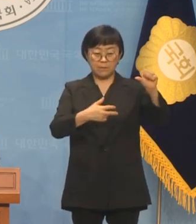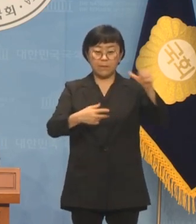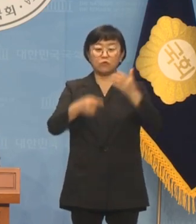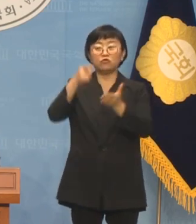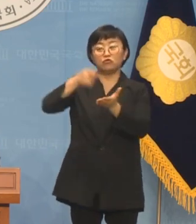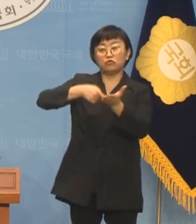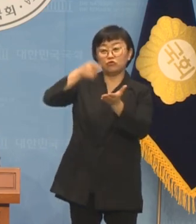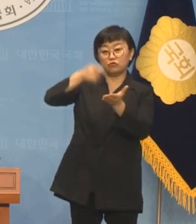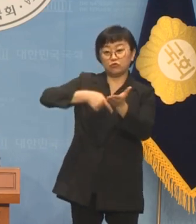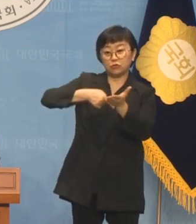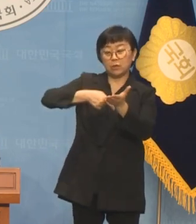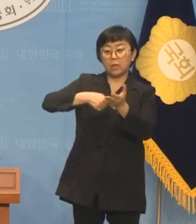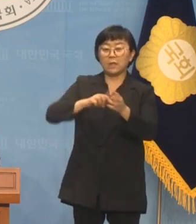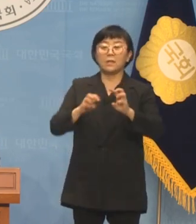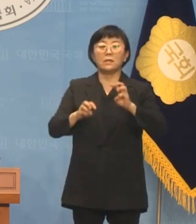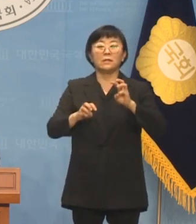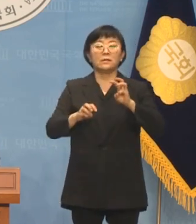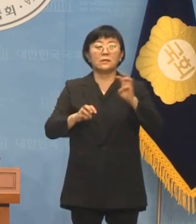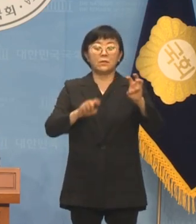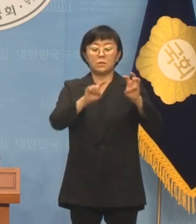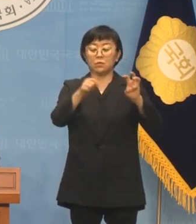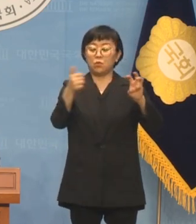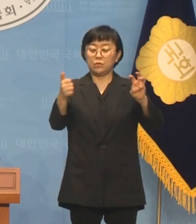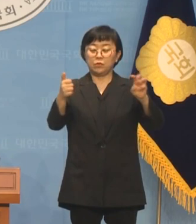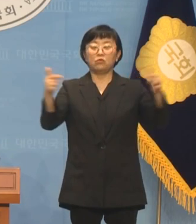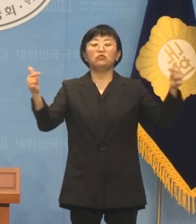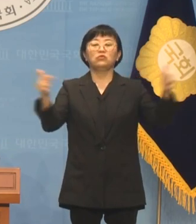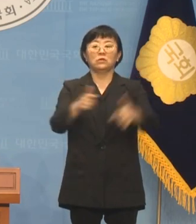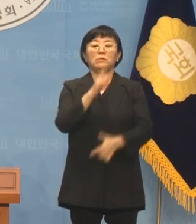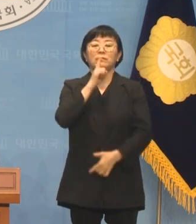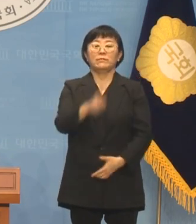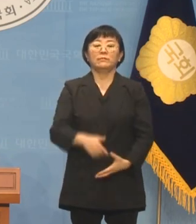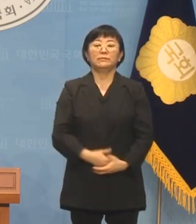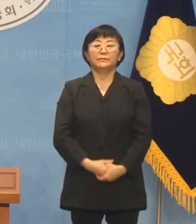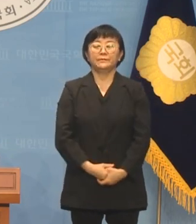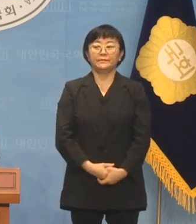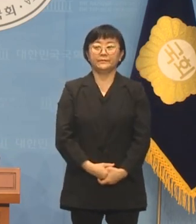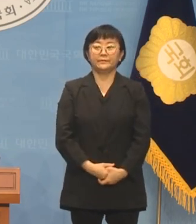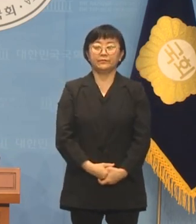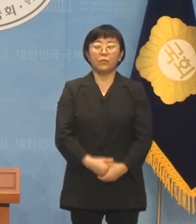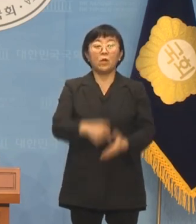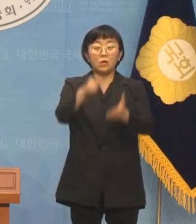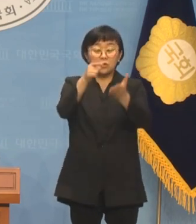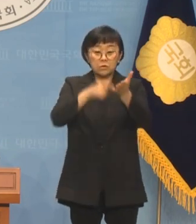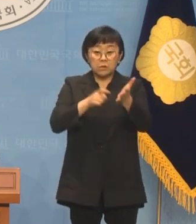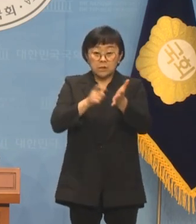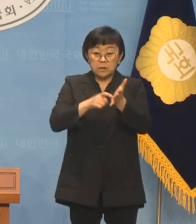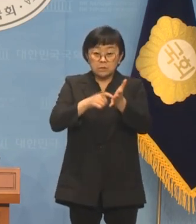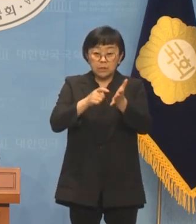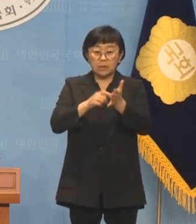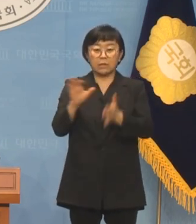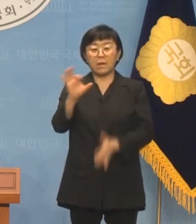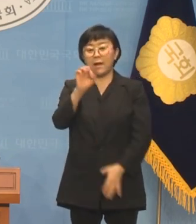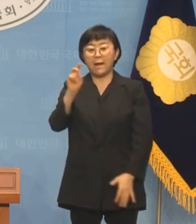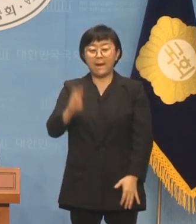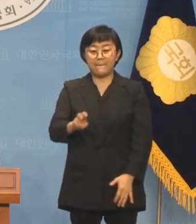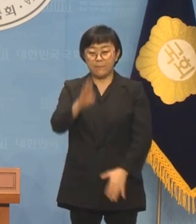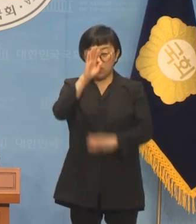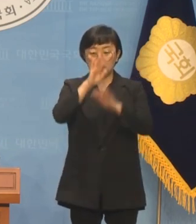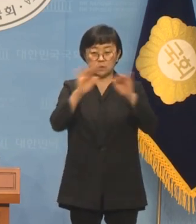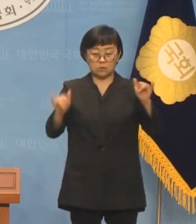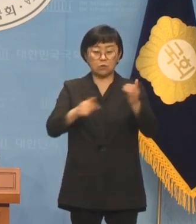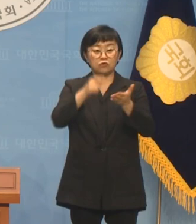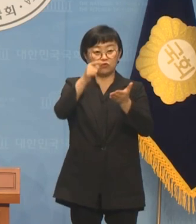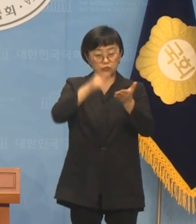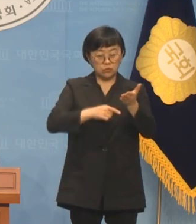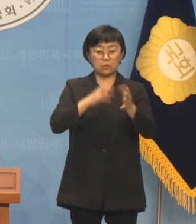수술이 최소 30에서 50%가량 줄었다고 합니다. 수술이 시급한 암 환자의 수술 일정이